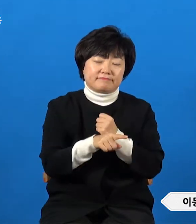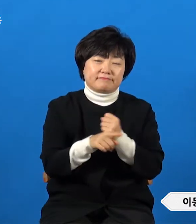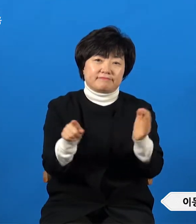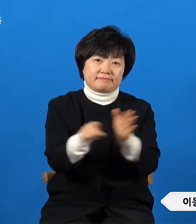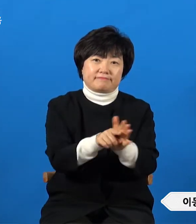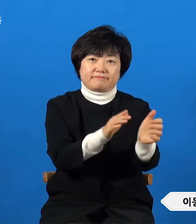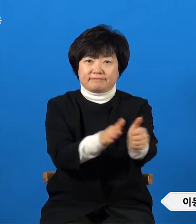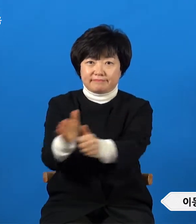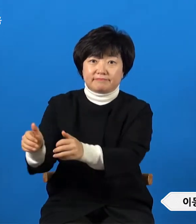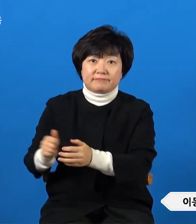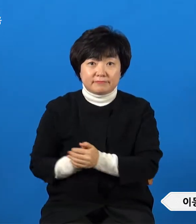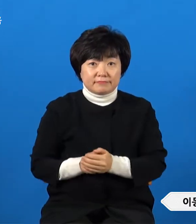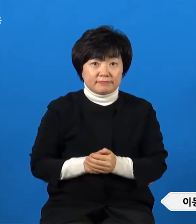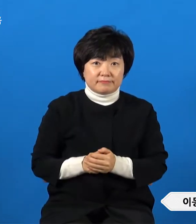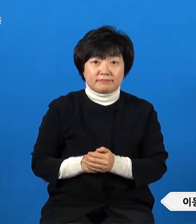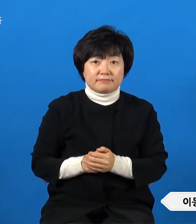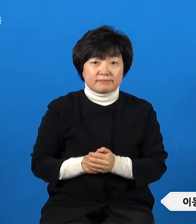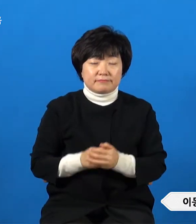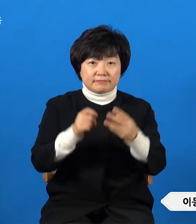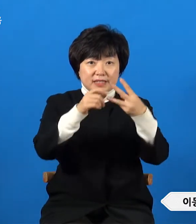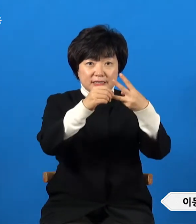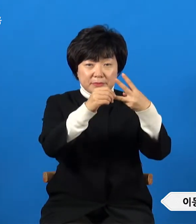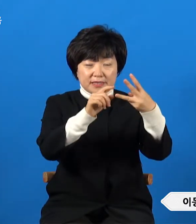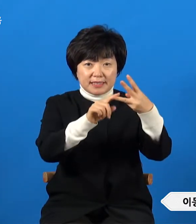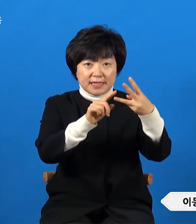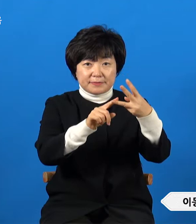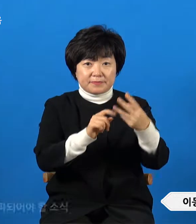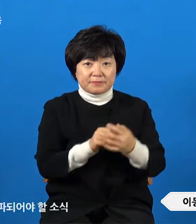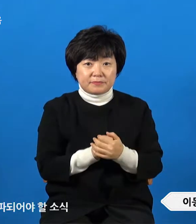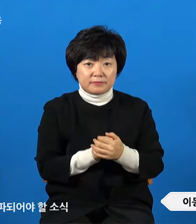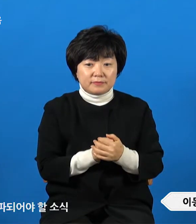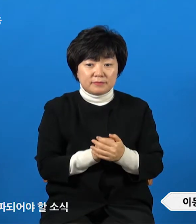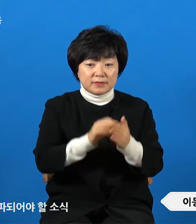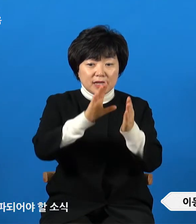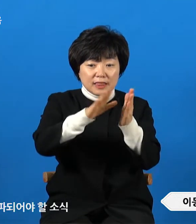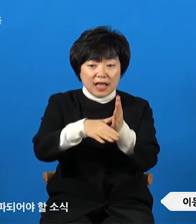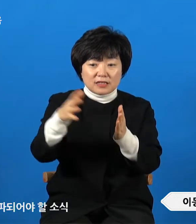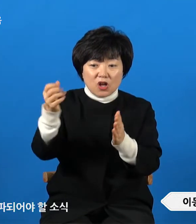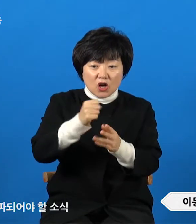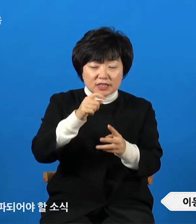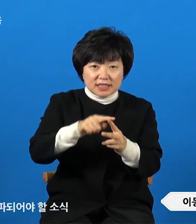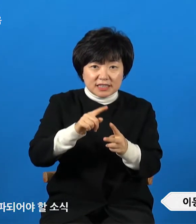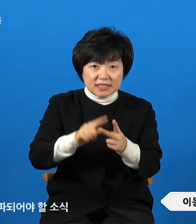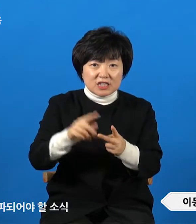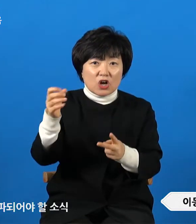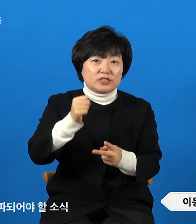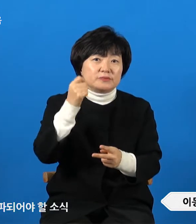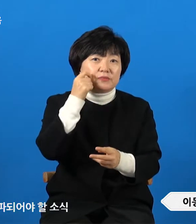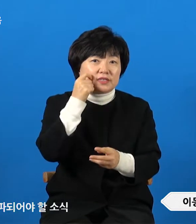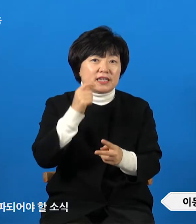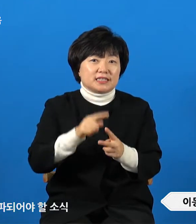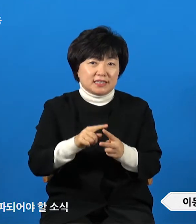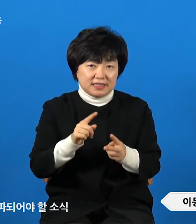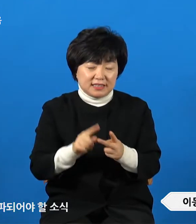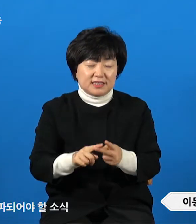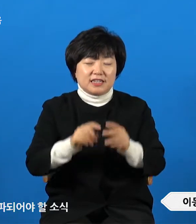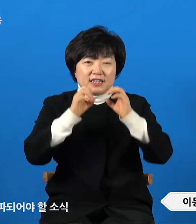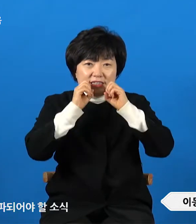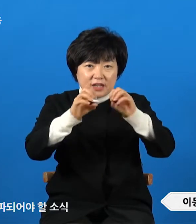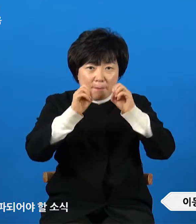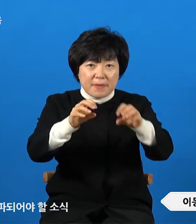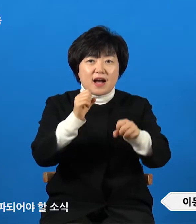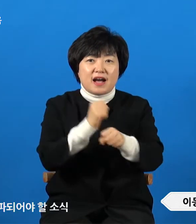바울이 디모데에게 전한 복음, 세 번째로 이 복음은 때를 얻든지 못 얻든지 전파되어야 할